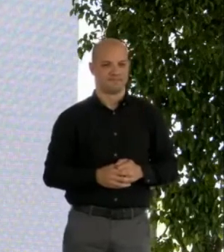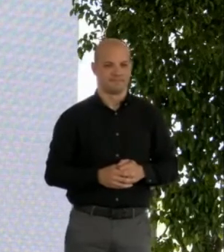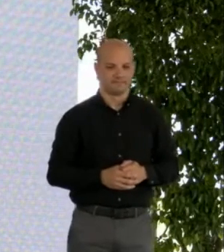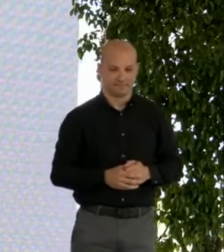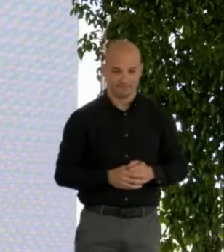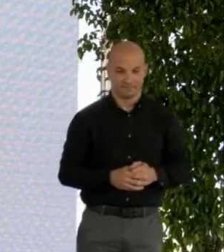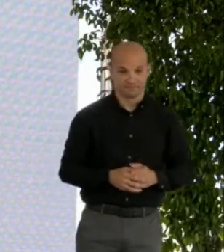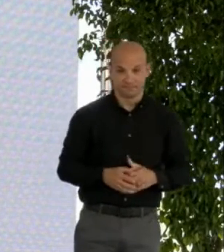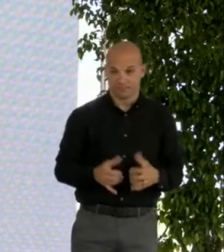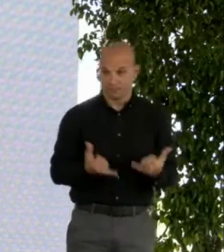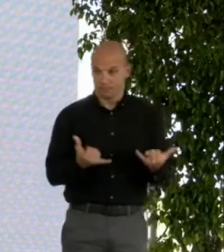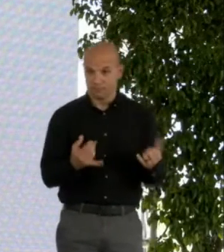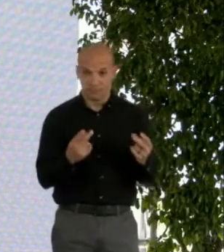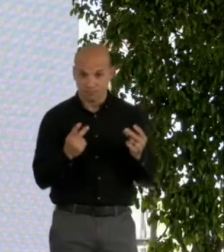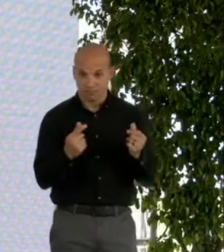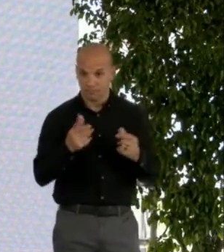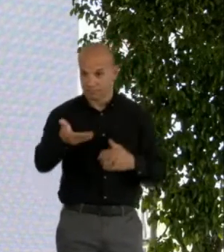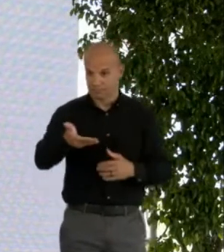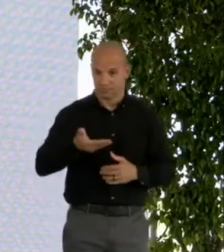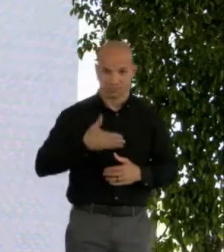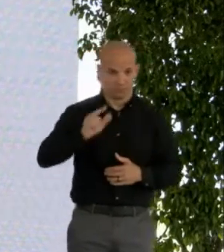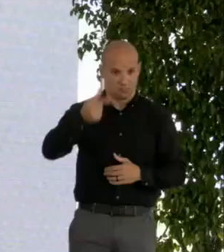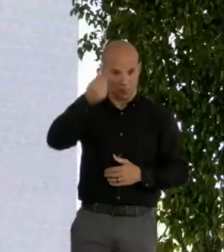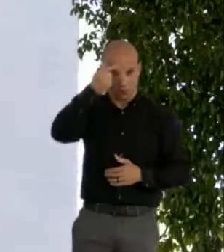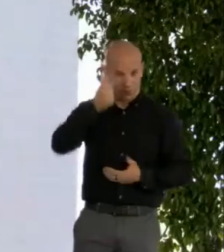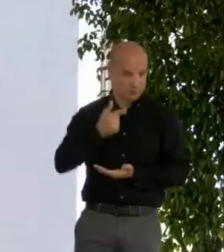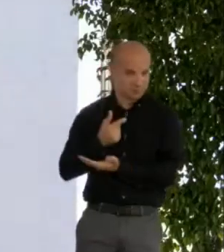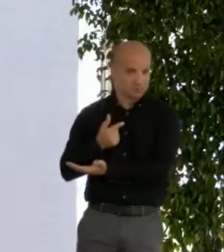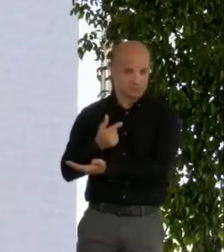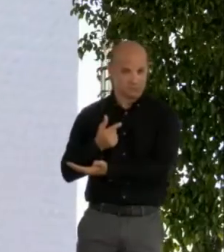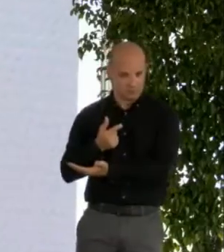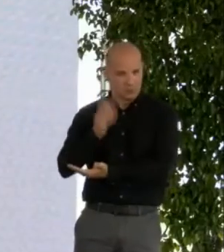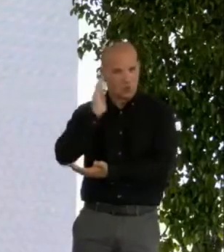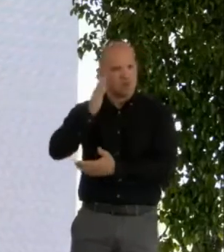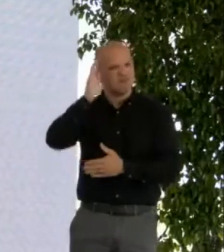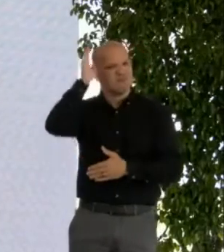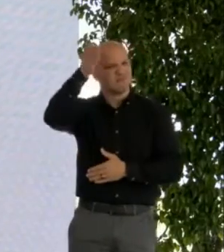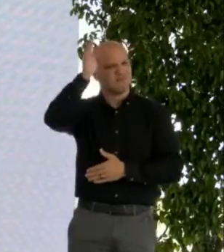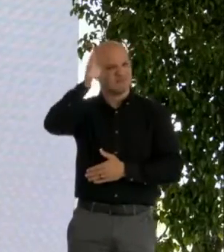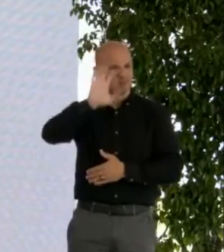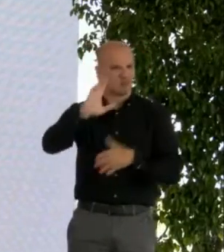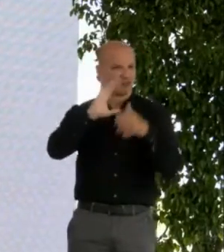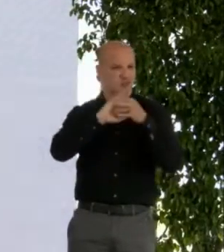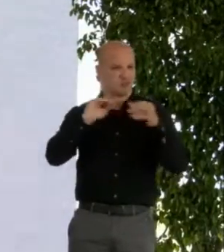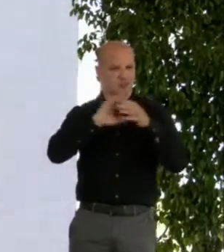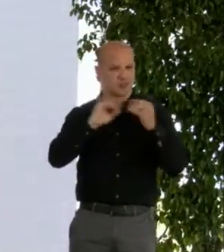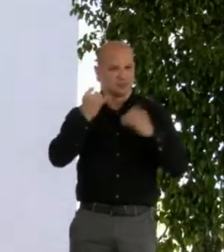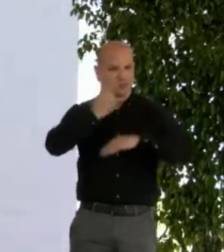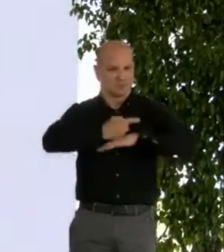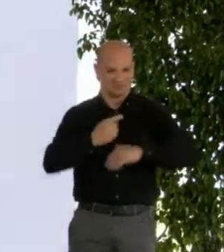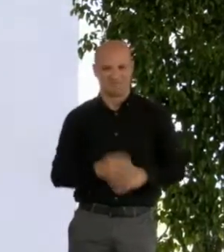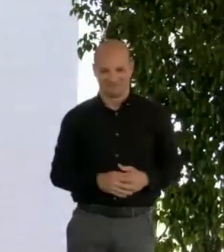Bueno, quiero pasar de inmediato a invitar a nuestro gobernador a que se dirija ante ustedes con su mensaje para el día de hoy.